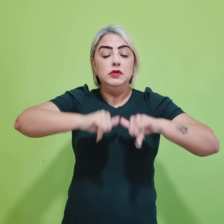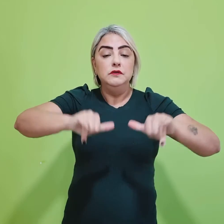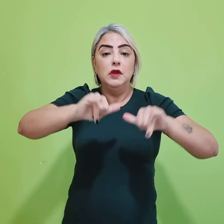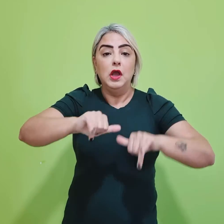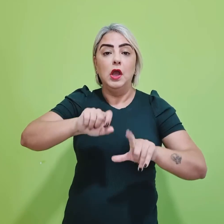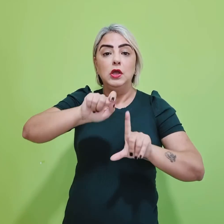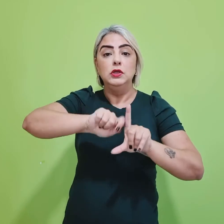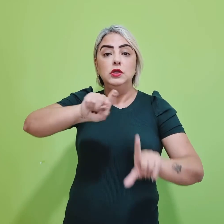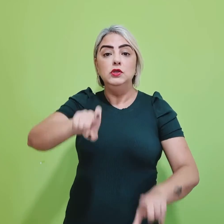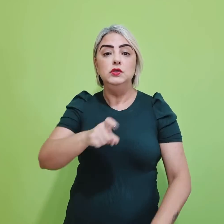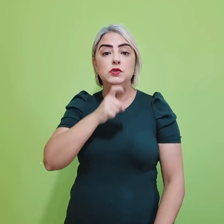de